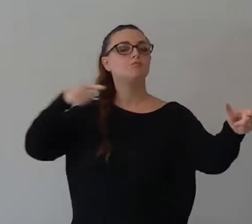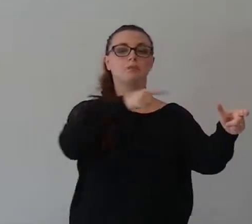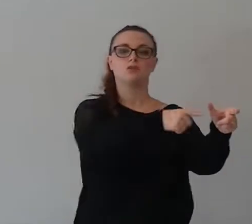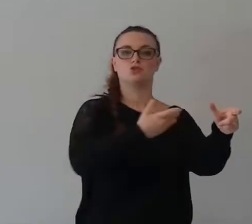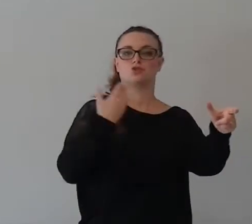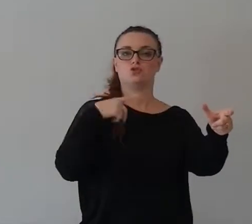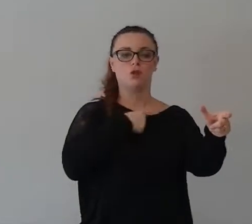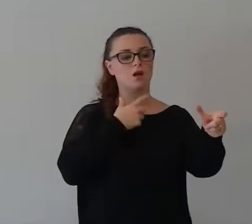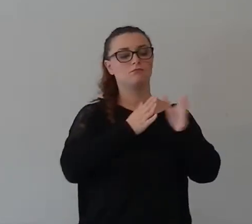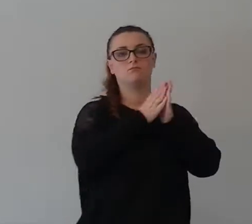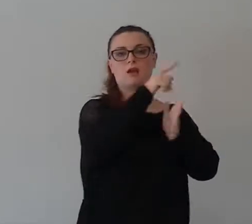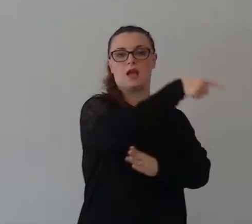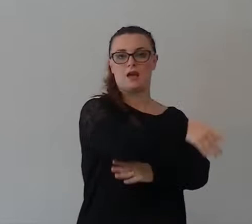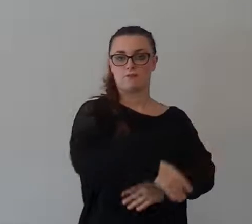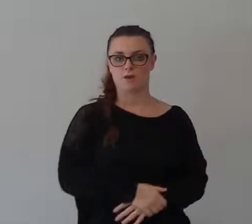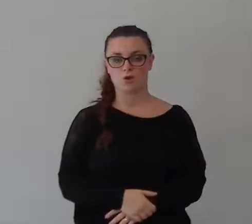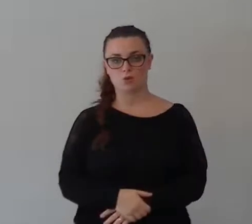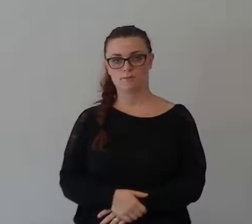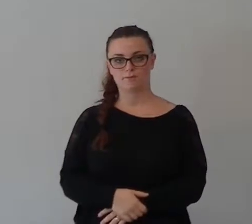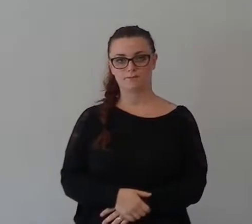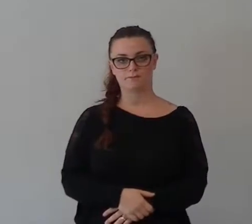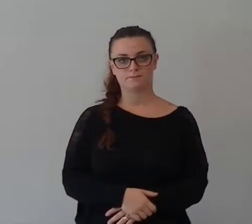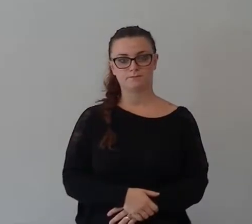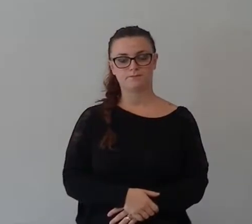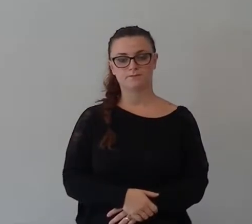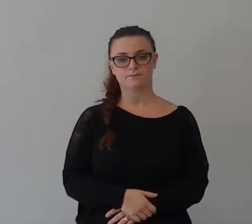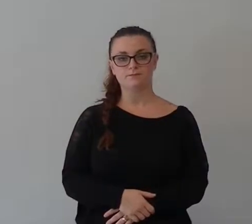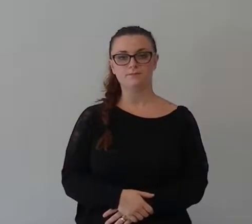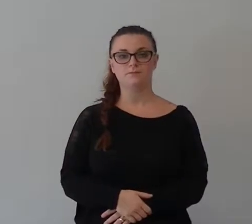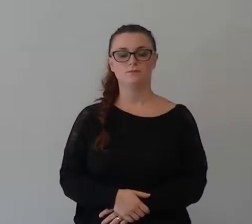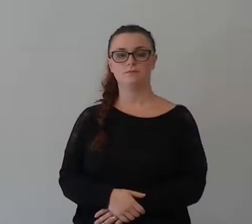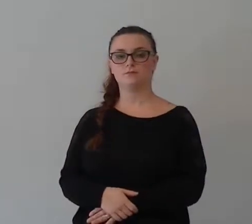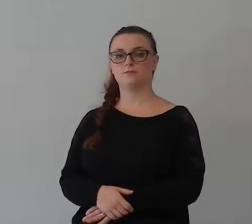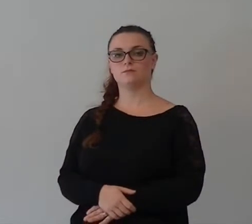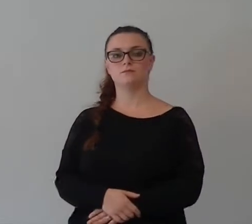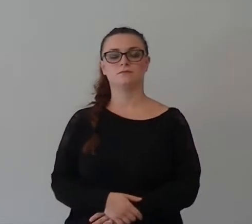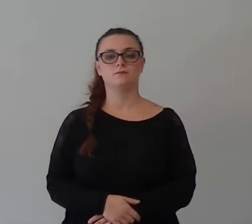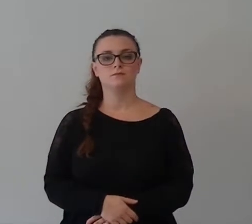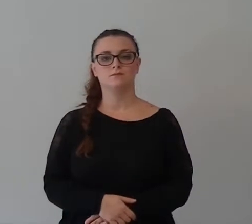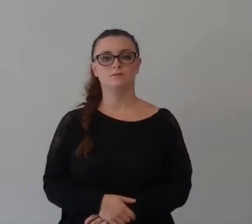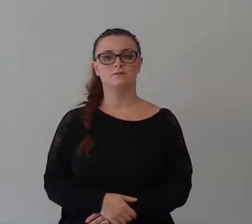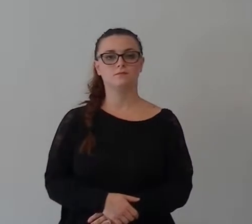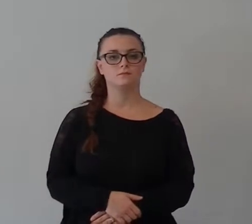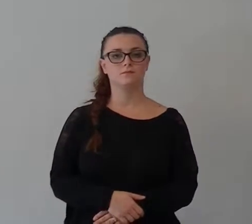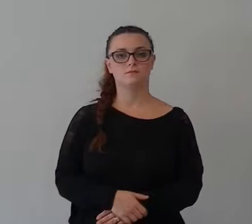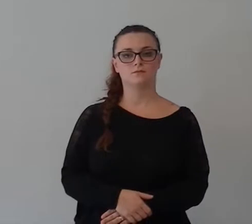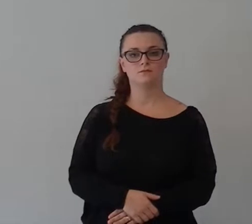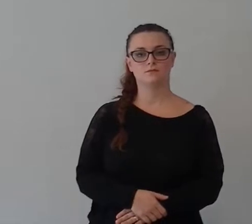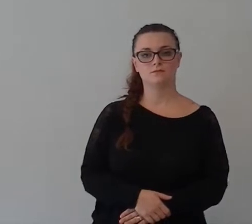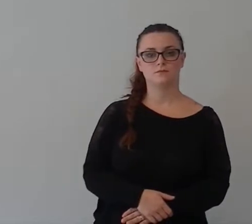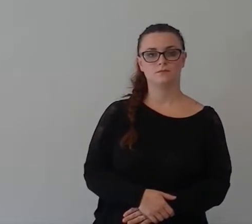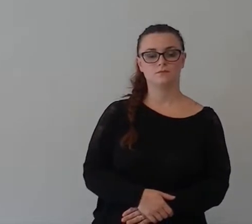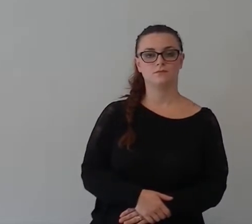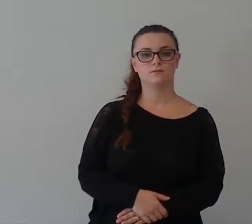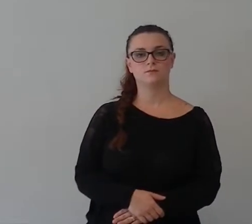stai testimoniando Cristo e per cui che ha accettato Cristo tramite la tua